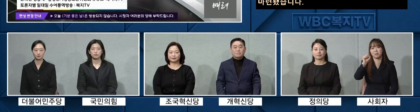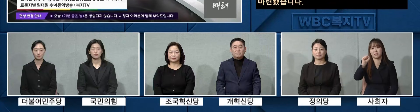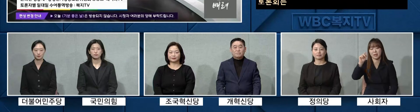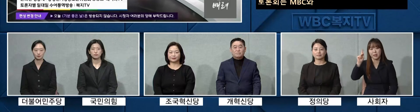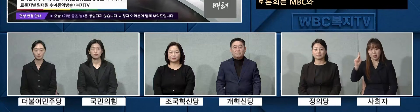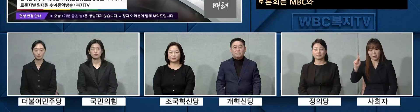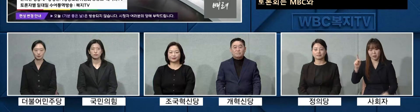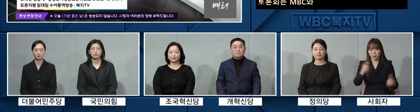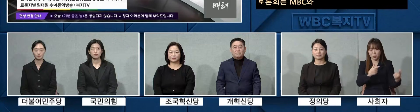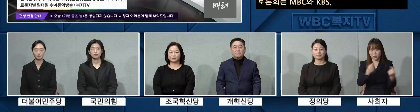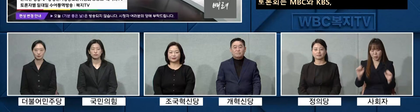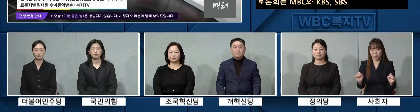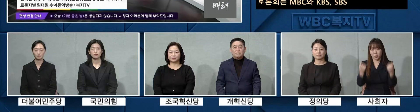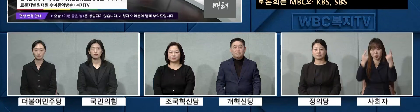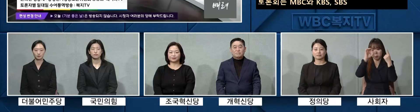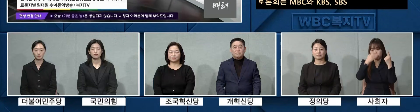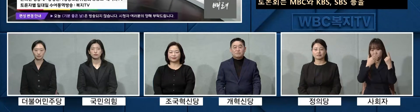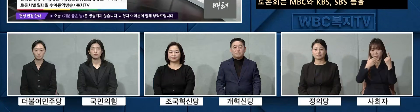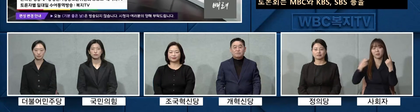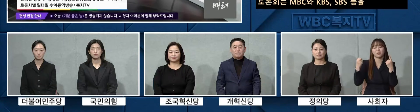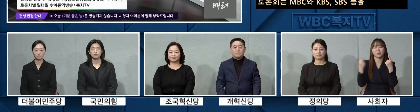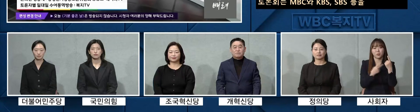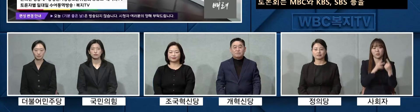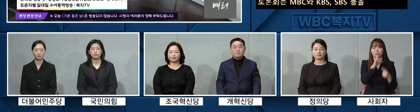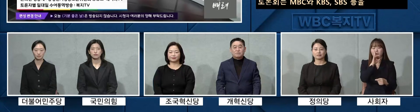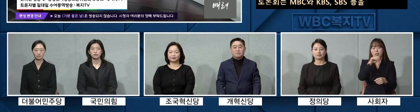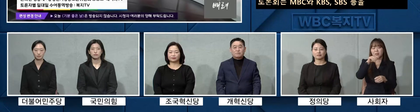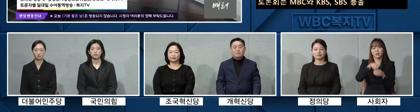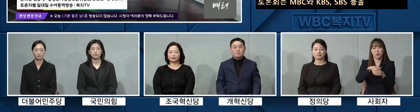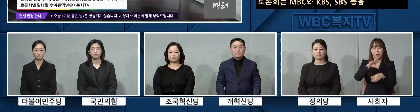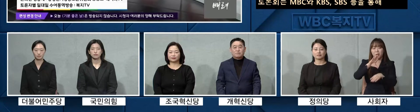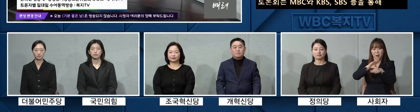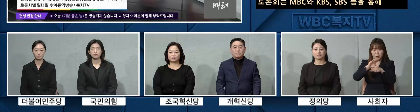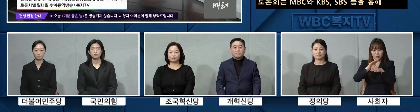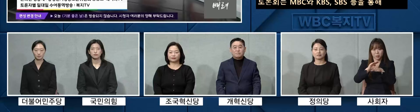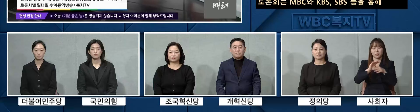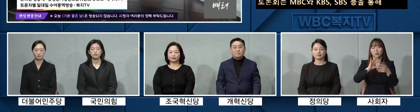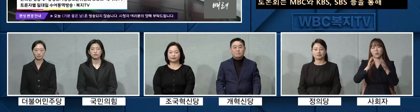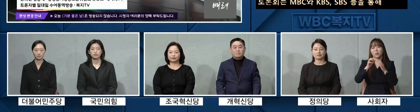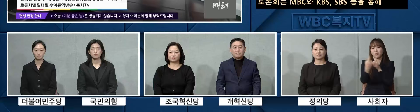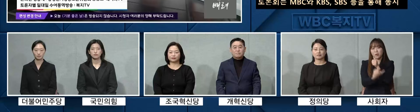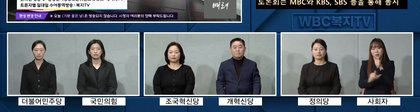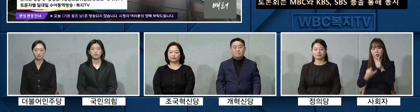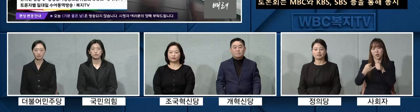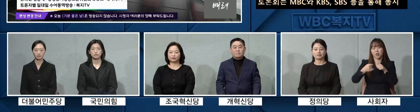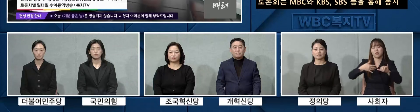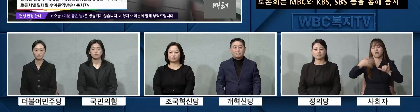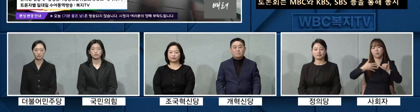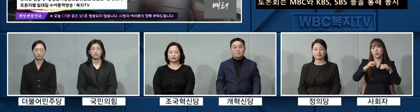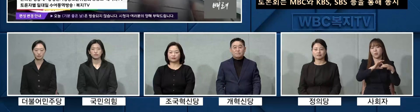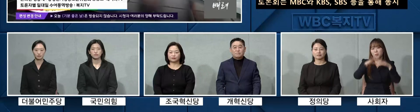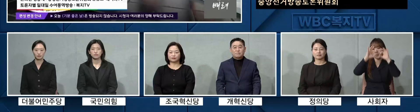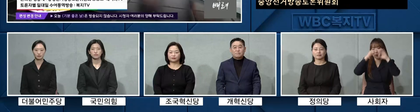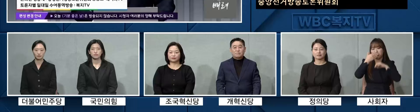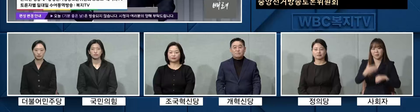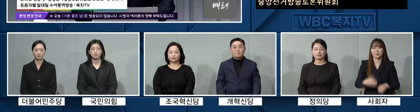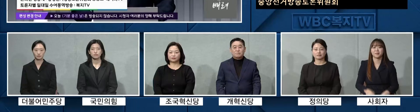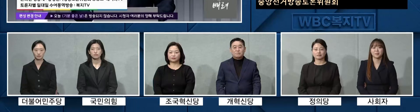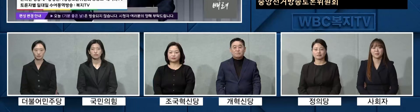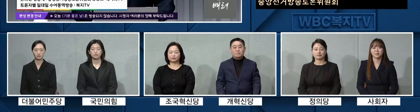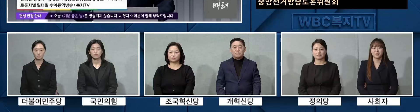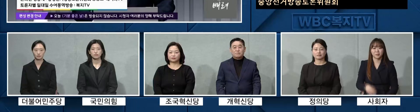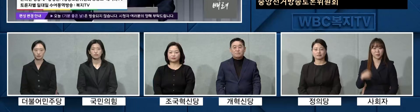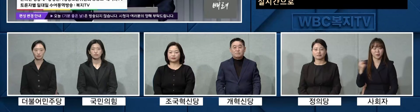등을 통해 동시 생중계되고요. 중앙선거방송 토론위원회 유튜브 등에서도 실시간으로 보실 수 있습니다.